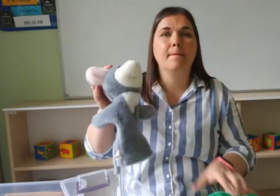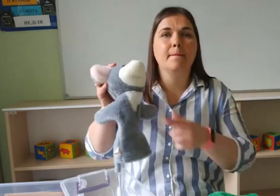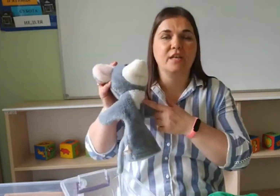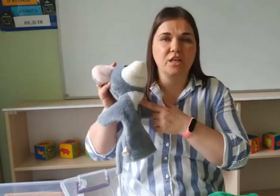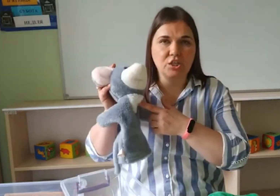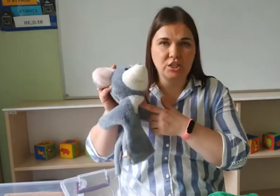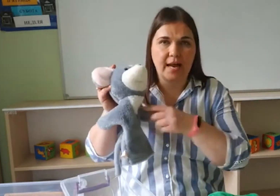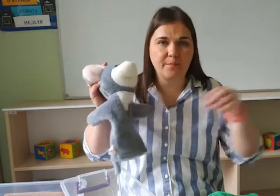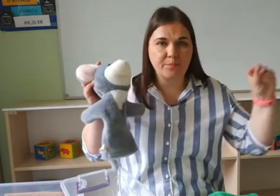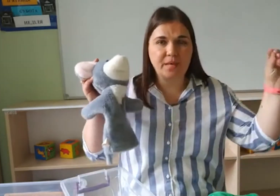Миша